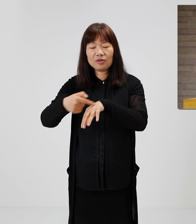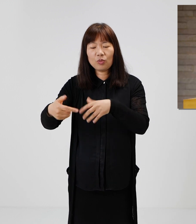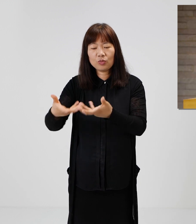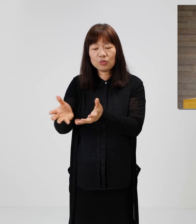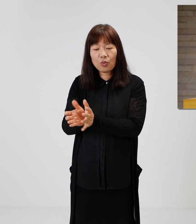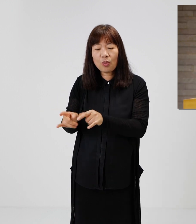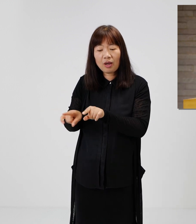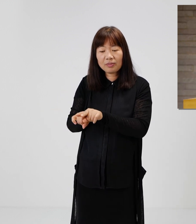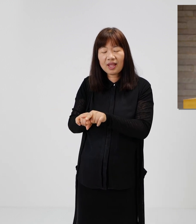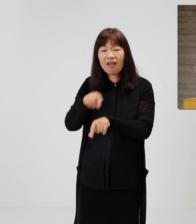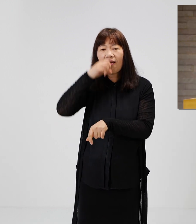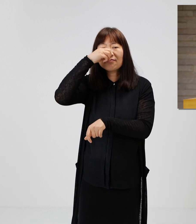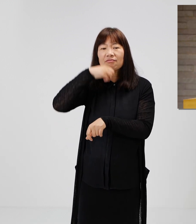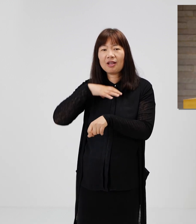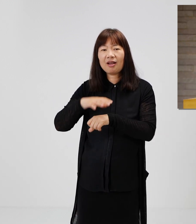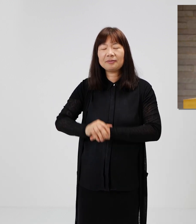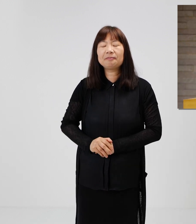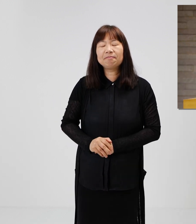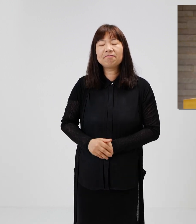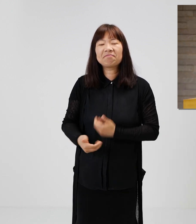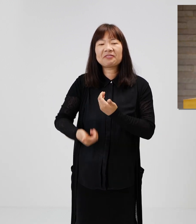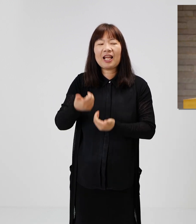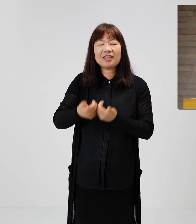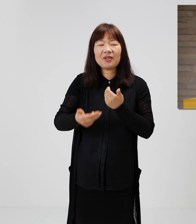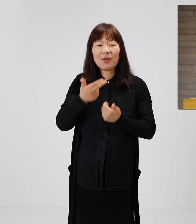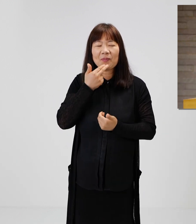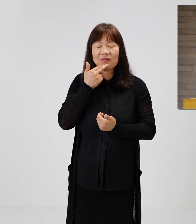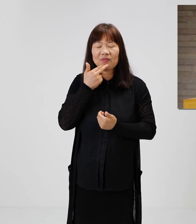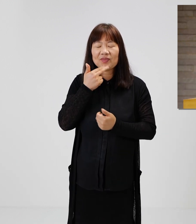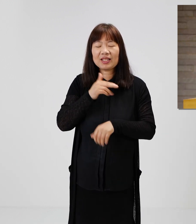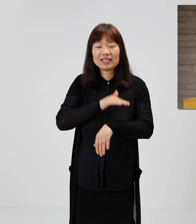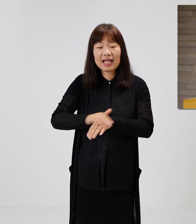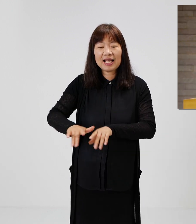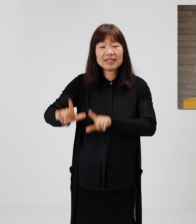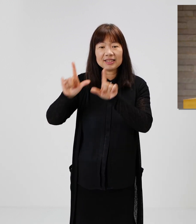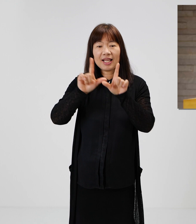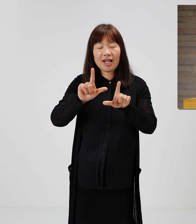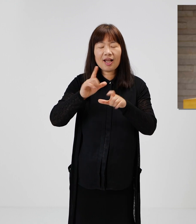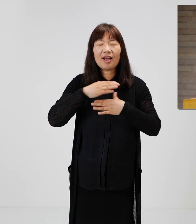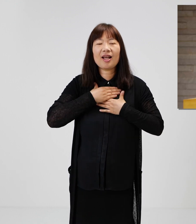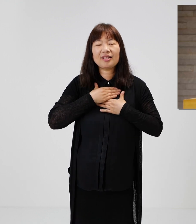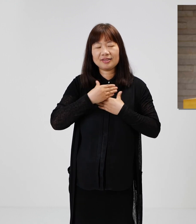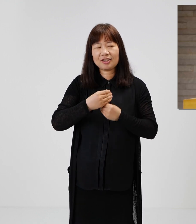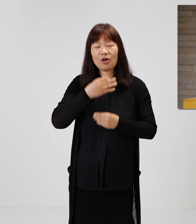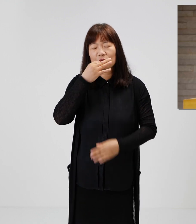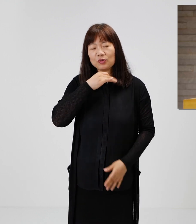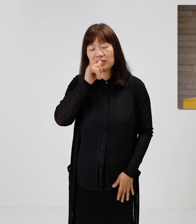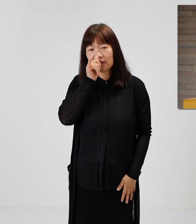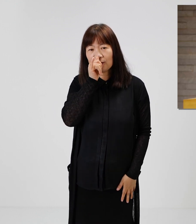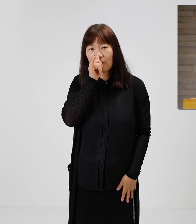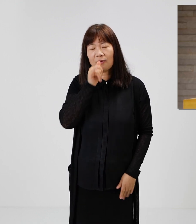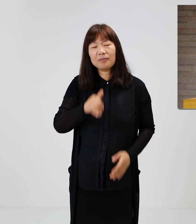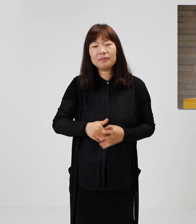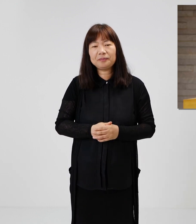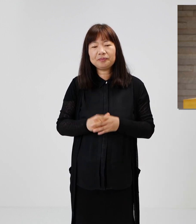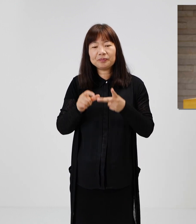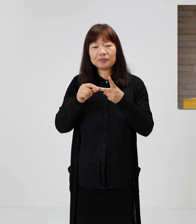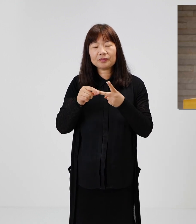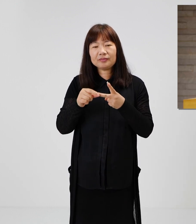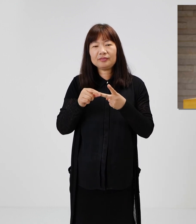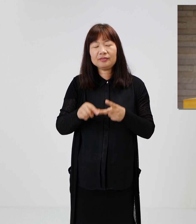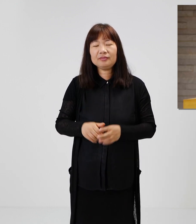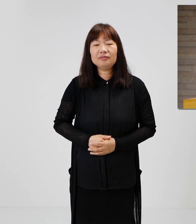족속하고 그냥 갈등 없이 지내는 것도 안전에 유익이 될 거고, 두